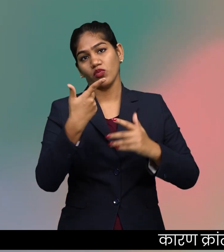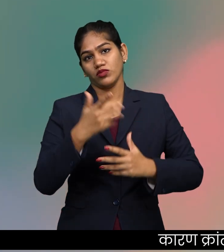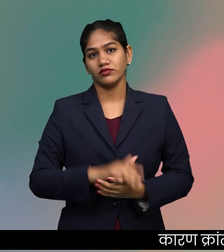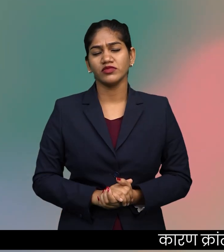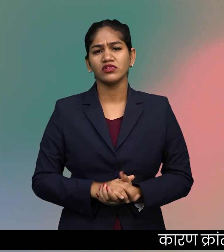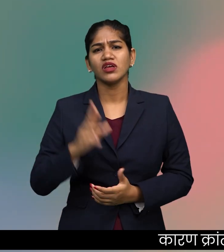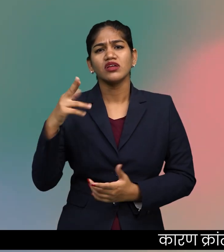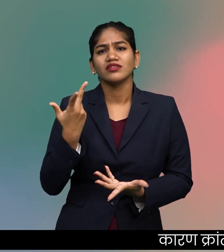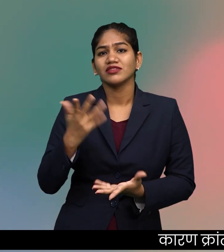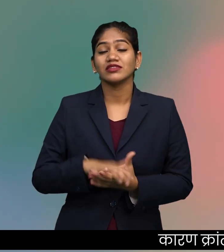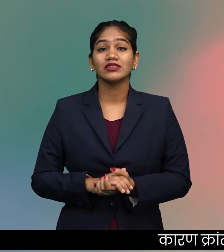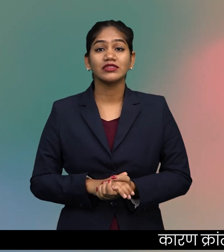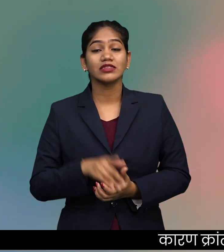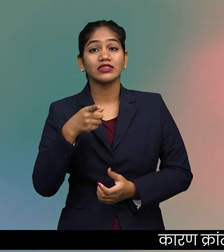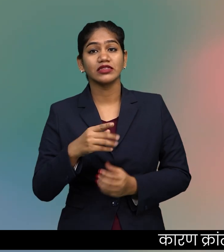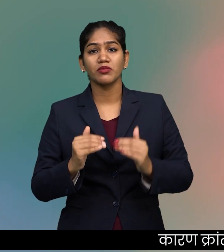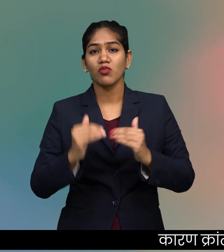कारण क्रांतीच्या वेळी मोठी वर्तुळे